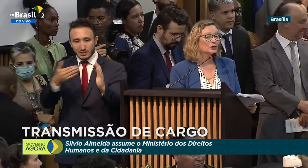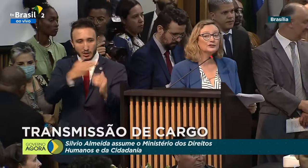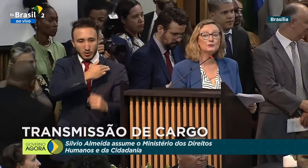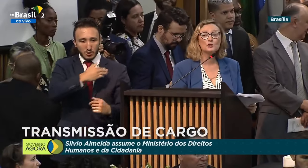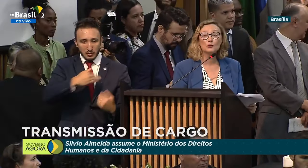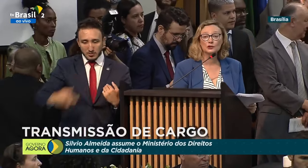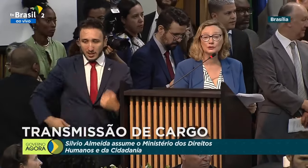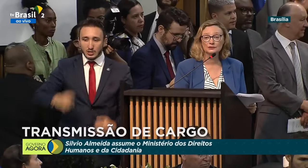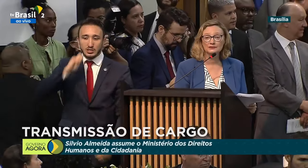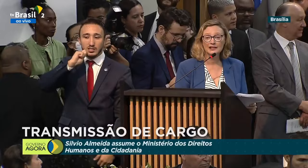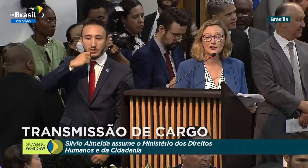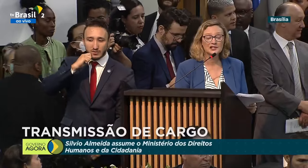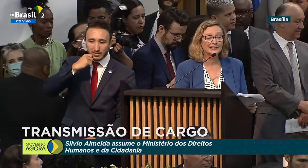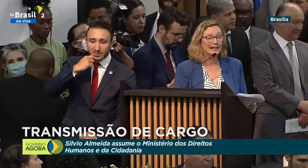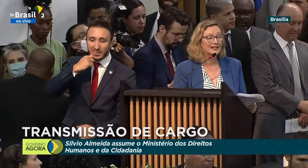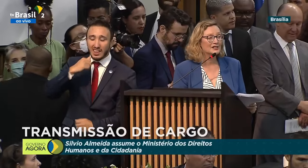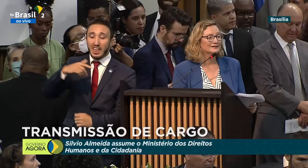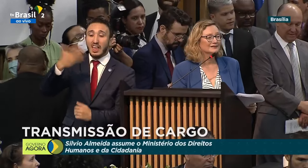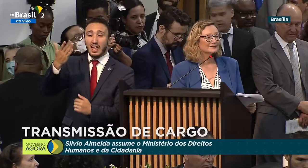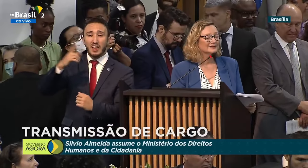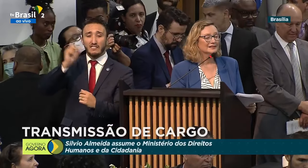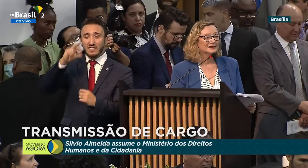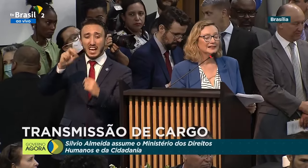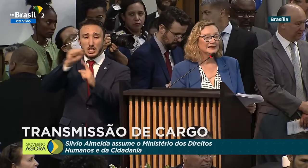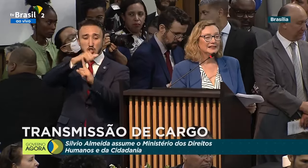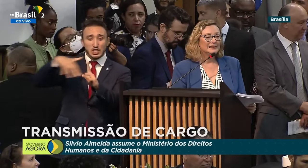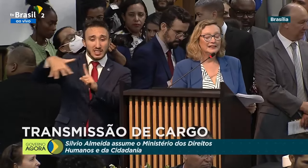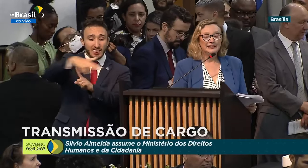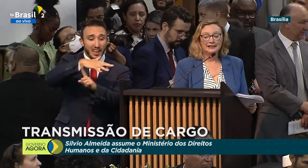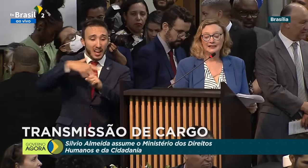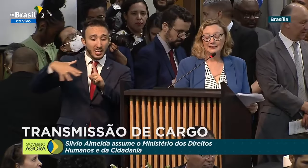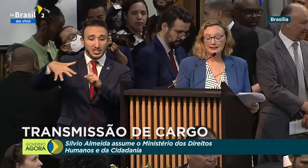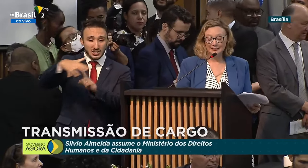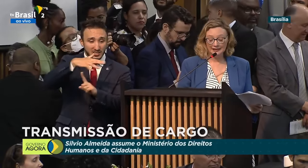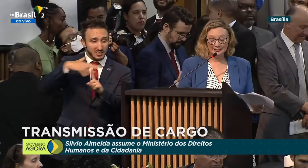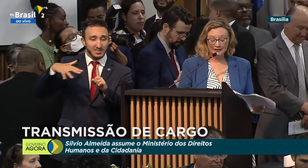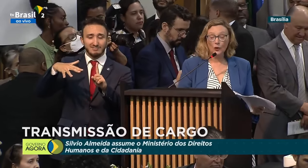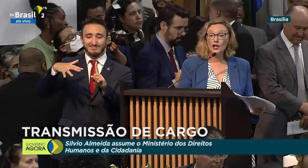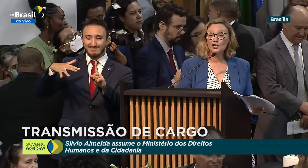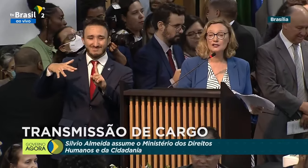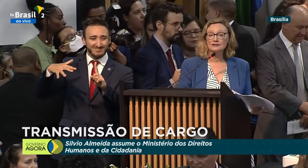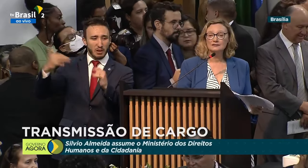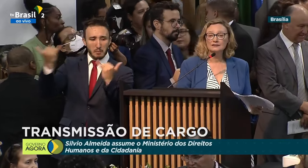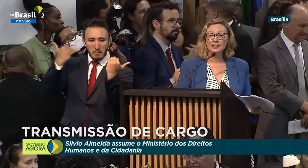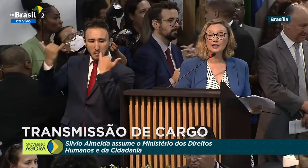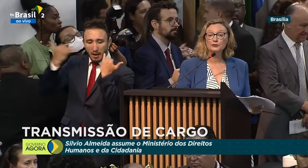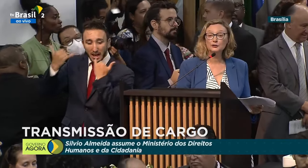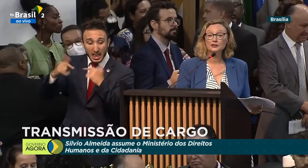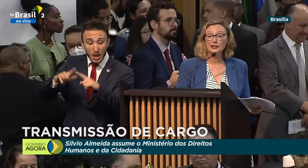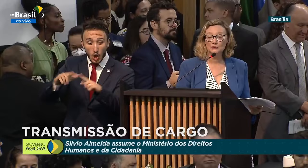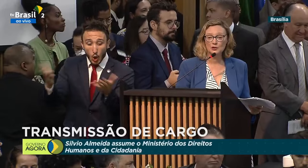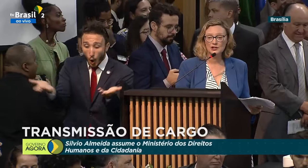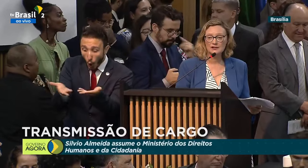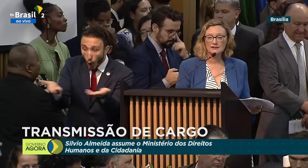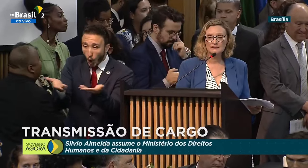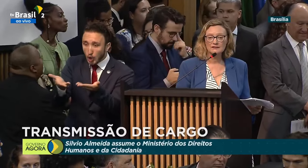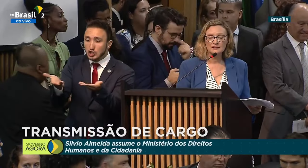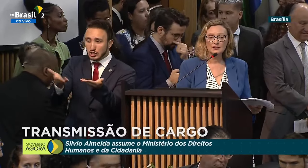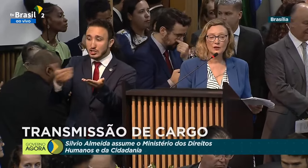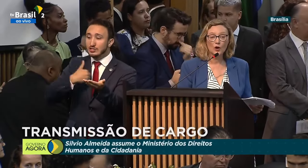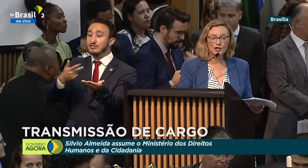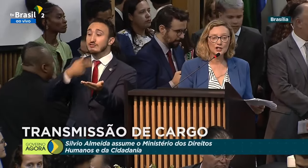em que ouvimos muito a sociedade e hoje refundamos